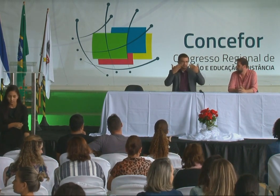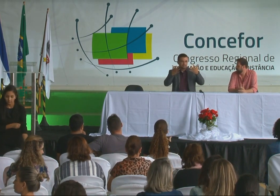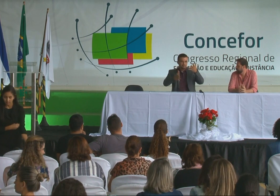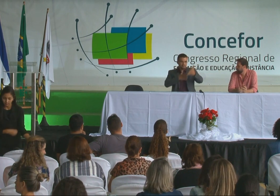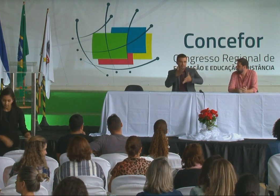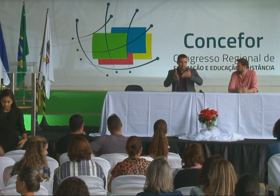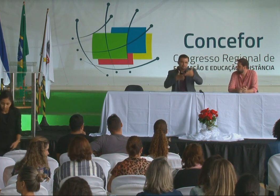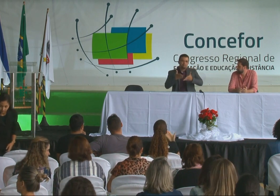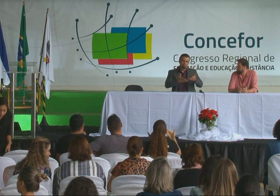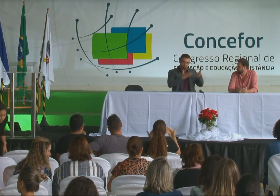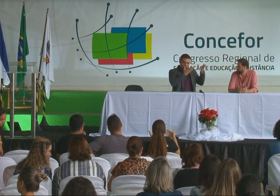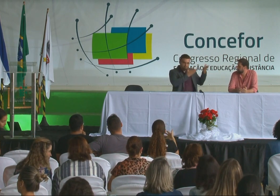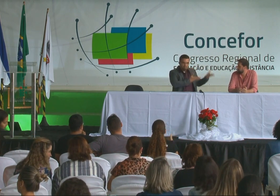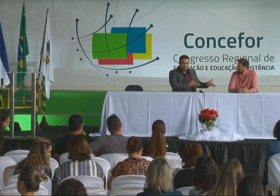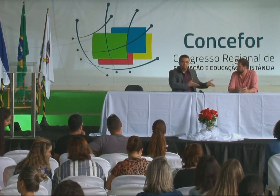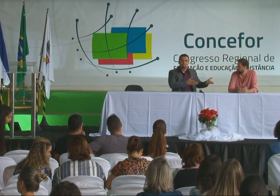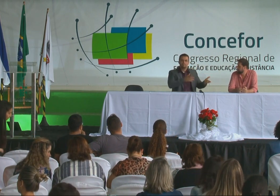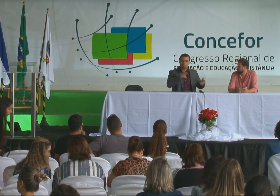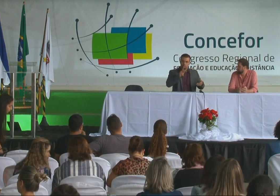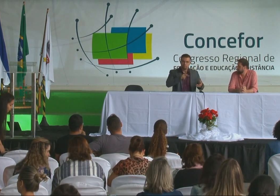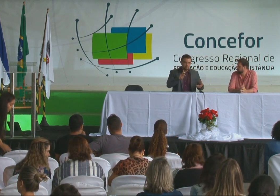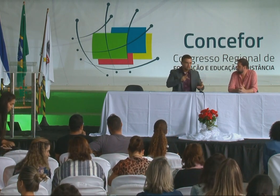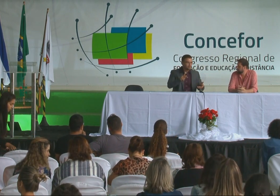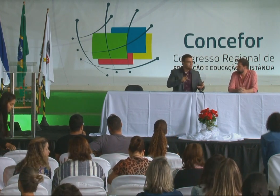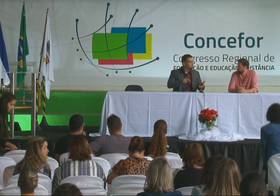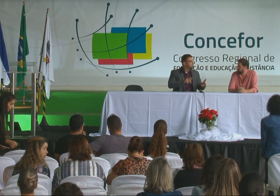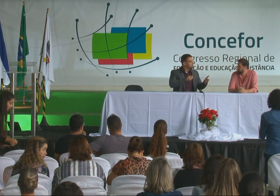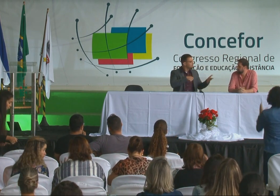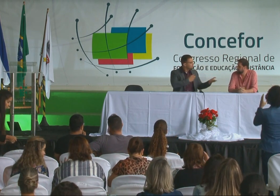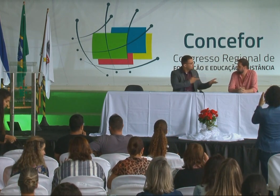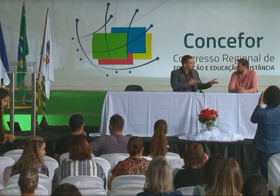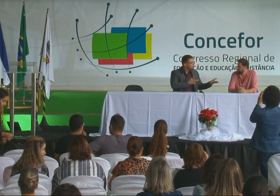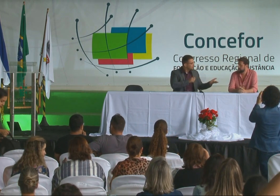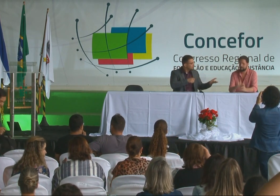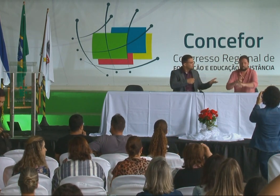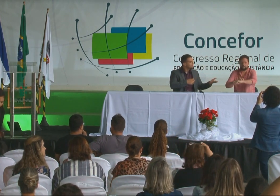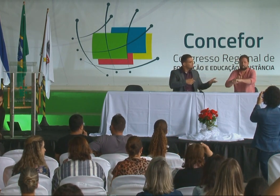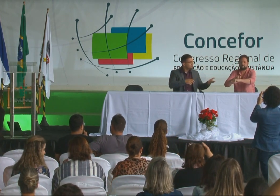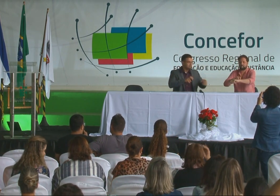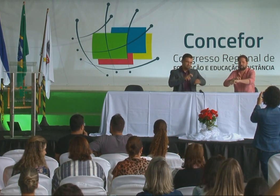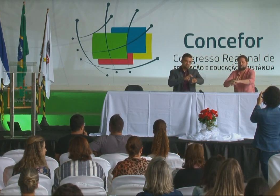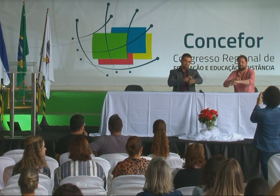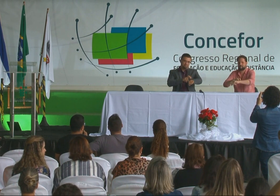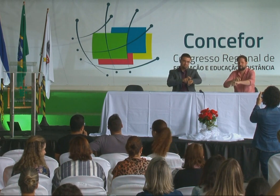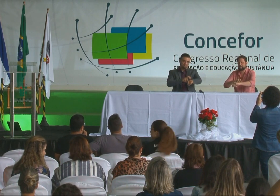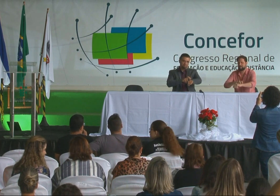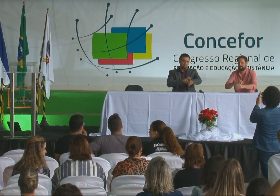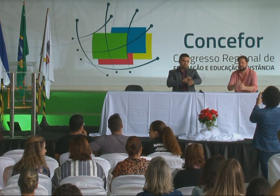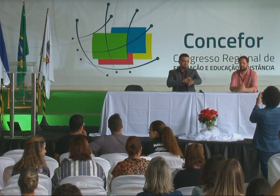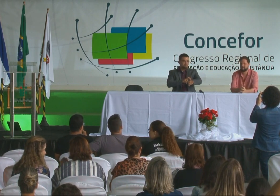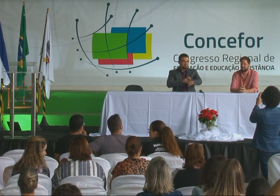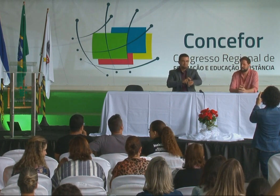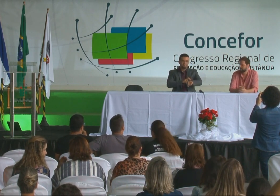Então, eu vou fazer a apresentação de muitos sinais, e por ser ação do professor que está aqui, qual é seu salário? A gente já salve o professor.